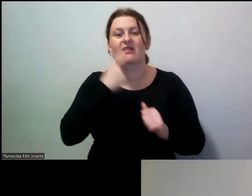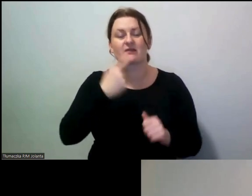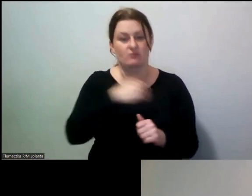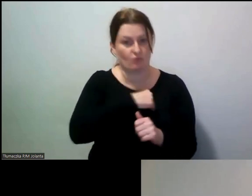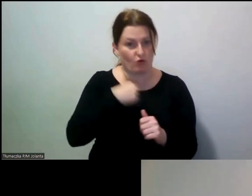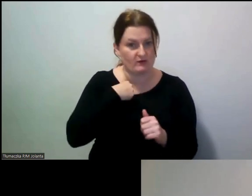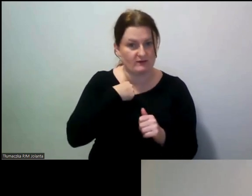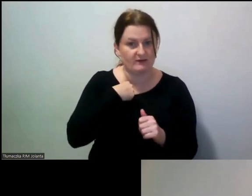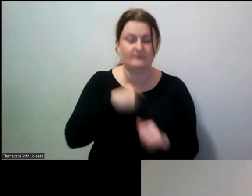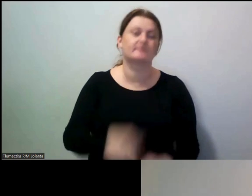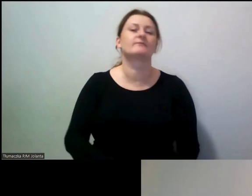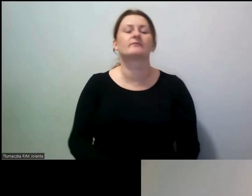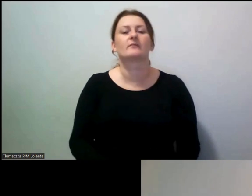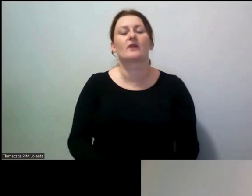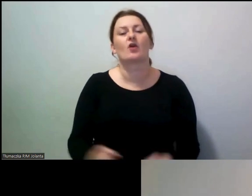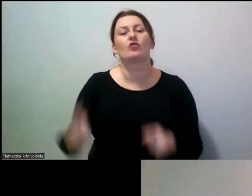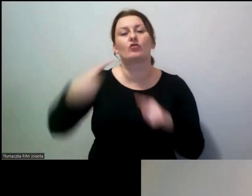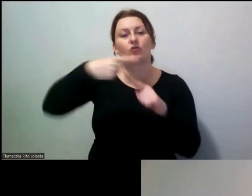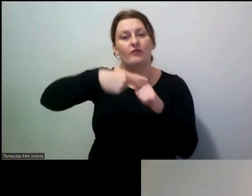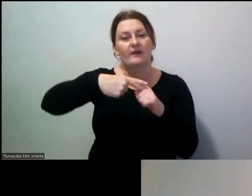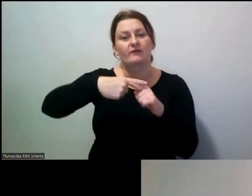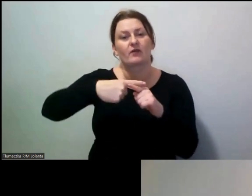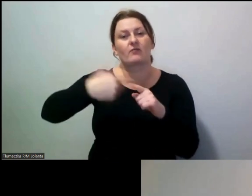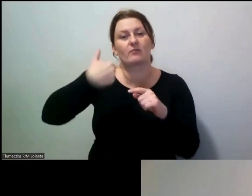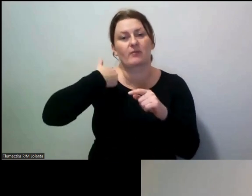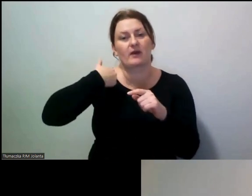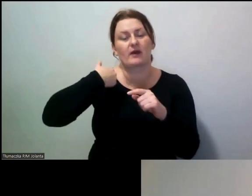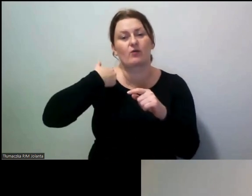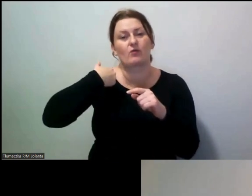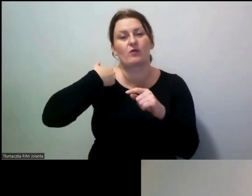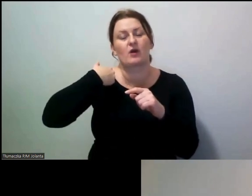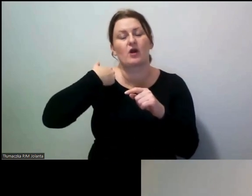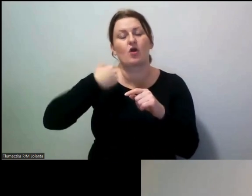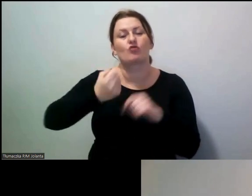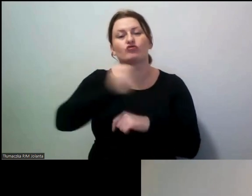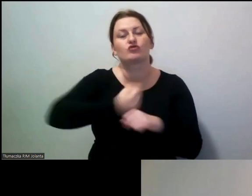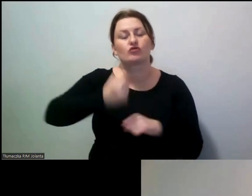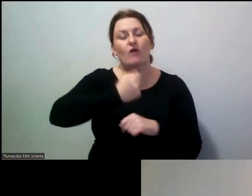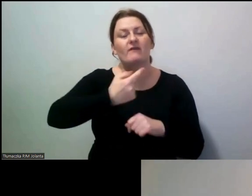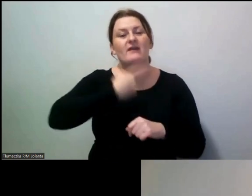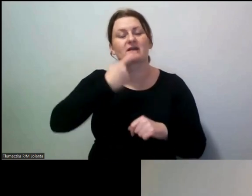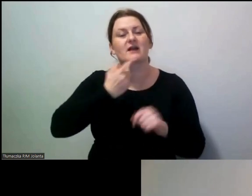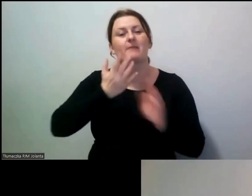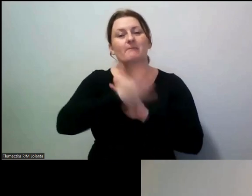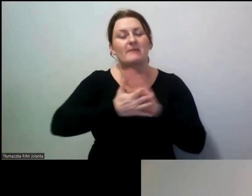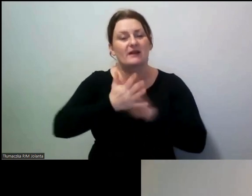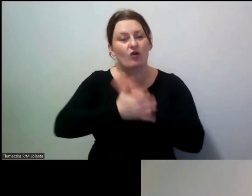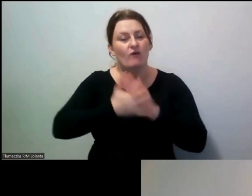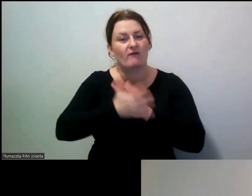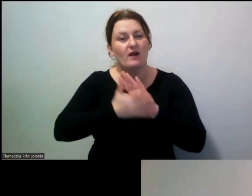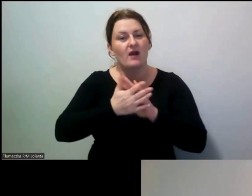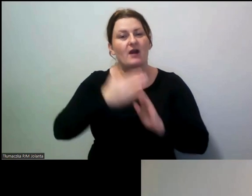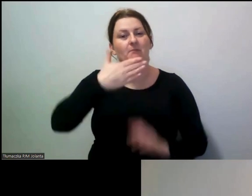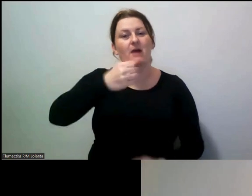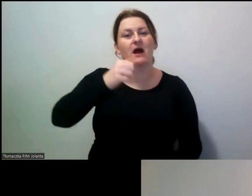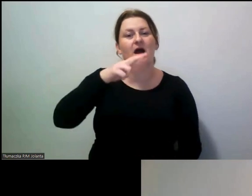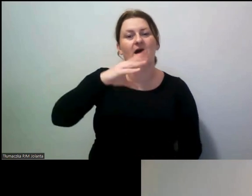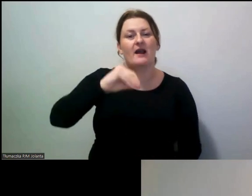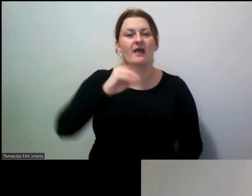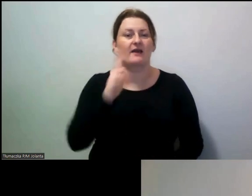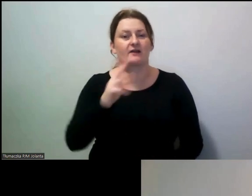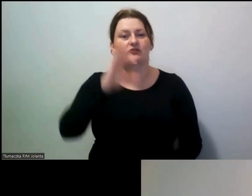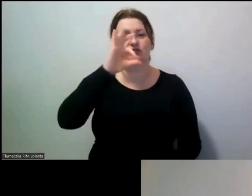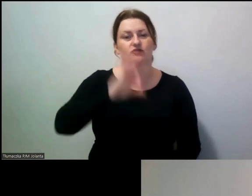polskim, a dodatkowo był również natywny użytkownik języka migowego, czyli Marek Śmietana, mający